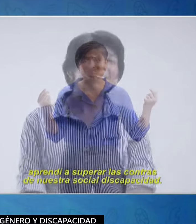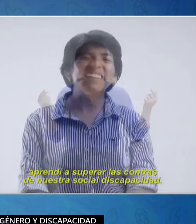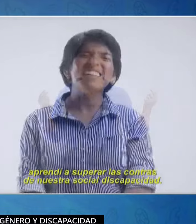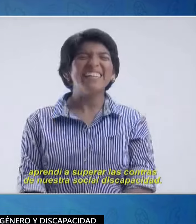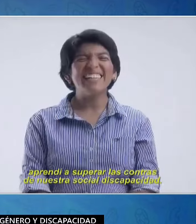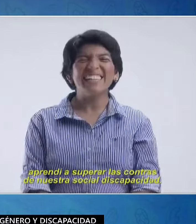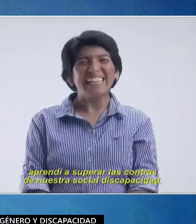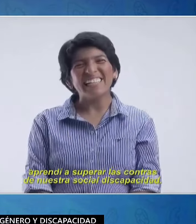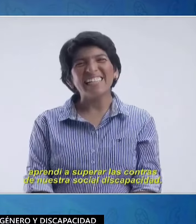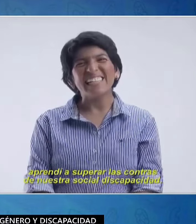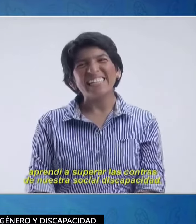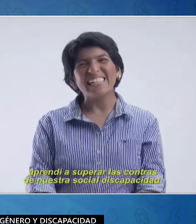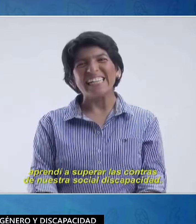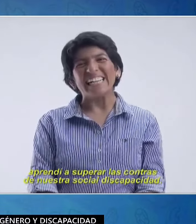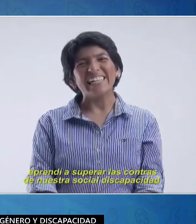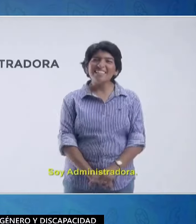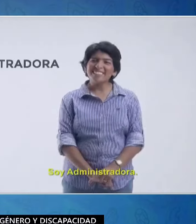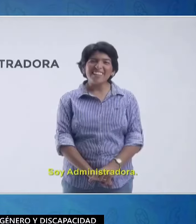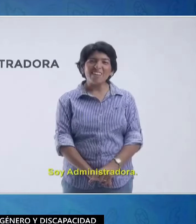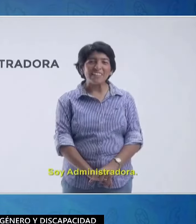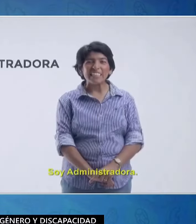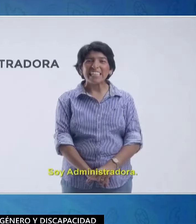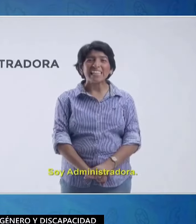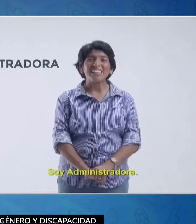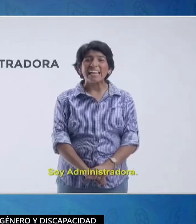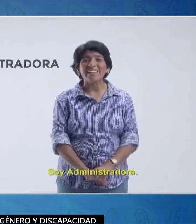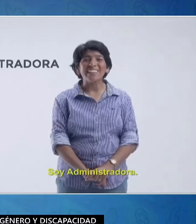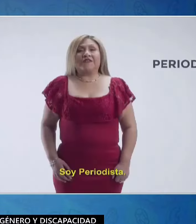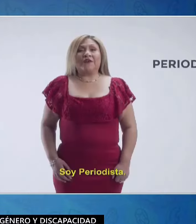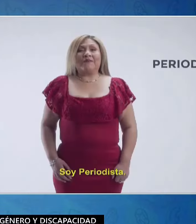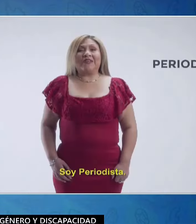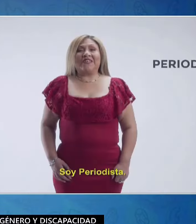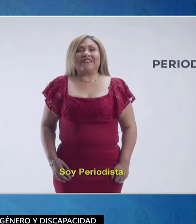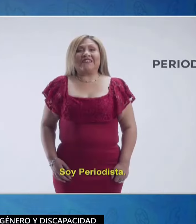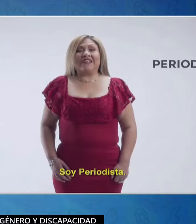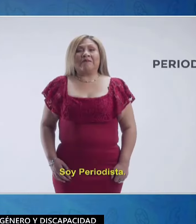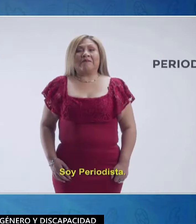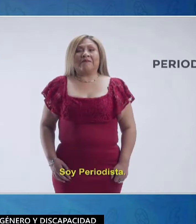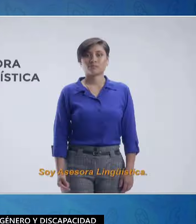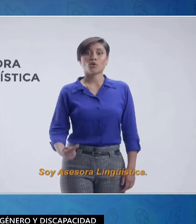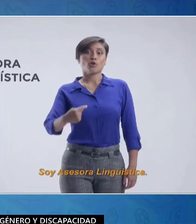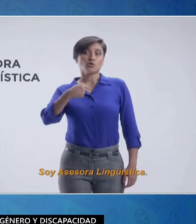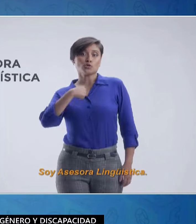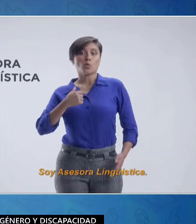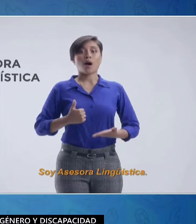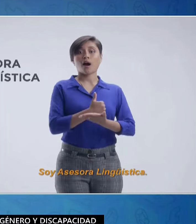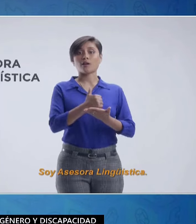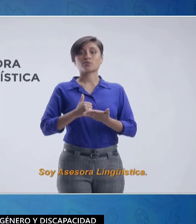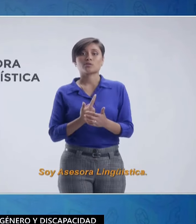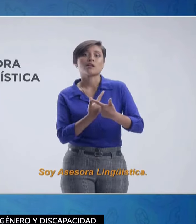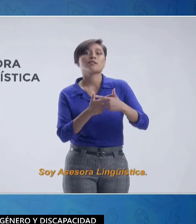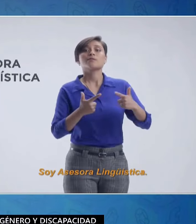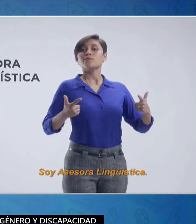los estereotipos sobre las mujeres con discapacidad son la causa de múltiples barreras sociales. ¿De qué estereotipos